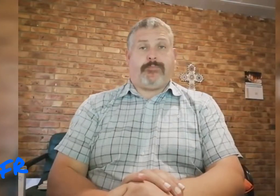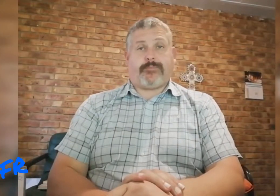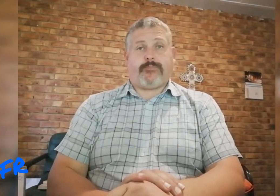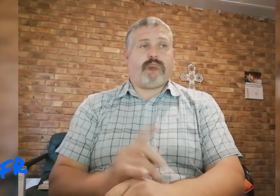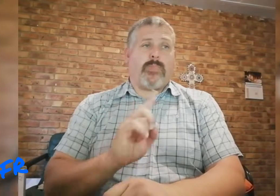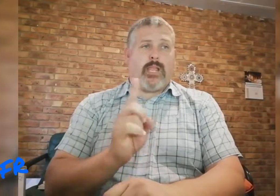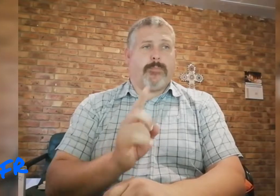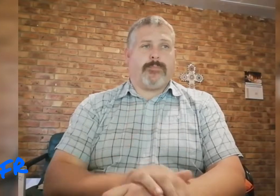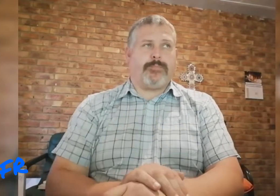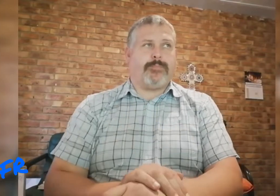Ja.